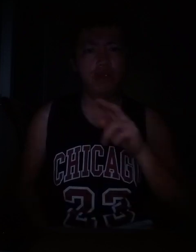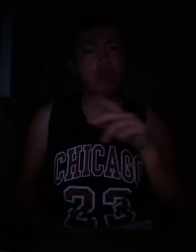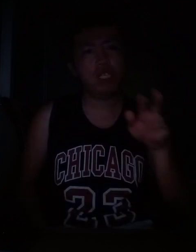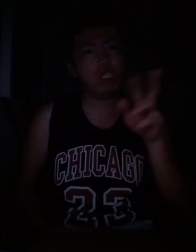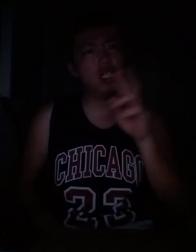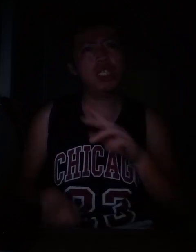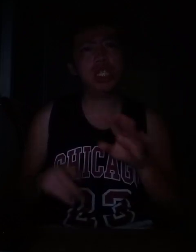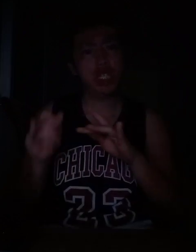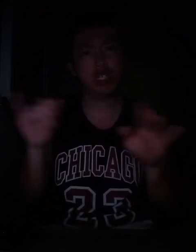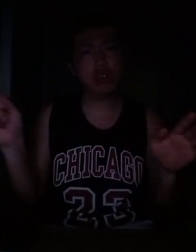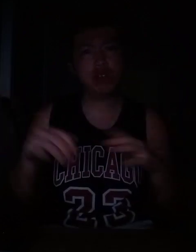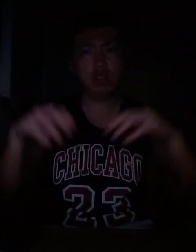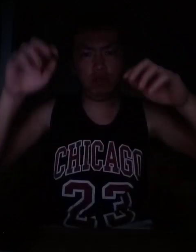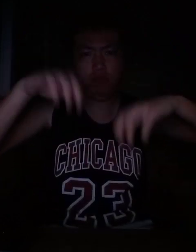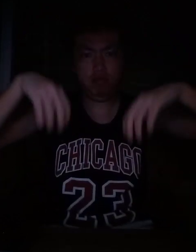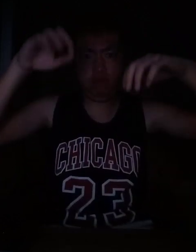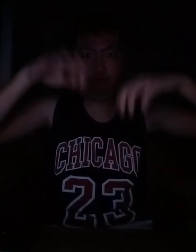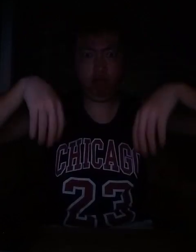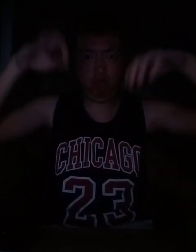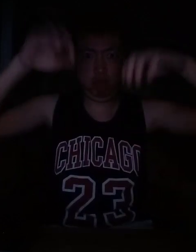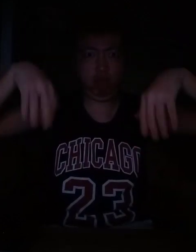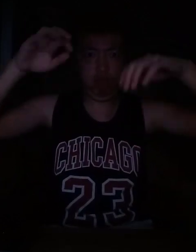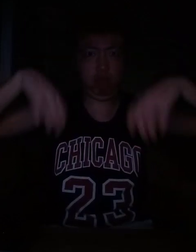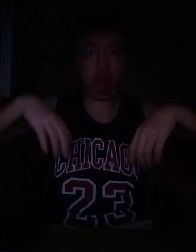최대 600mm의 비를 뿌릴 것으로 예보됐습니다.